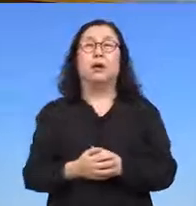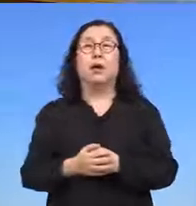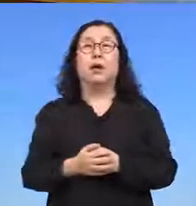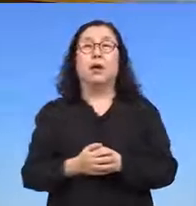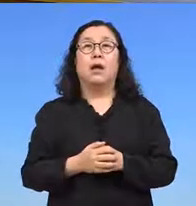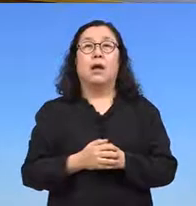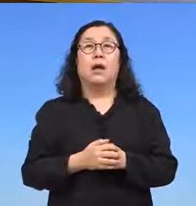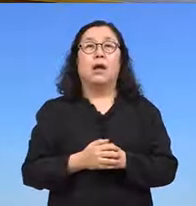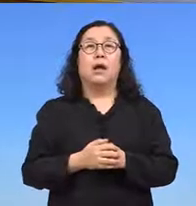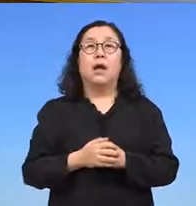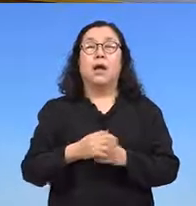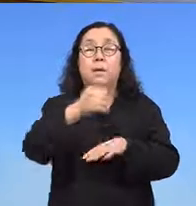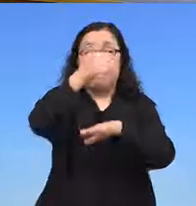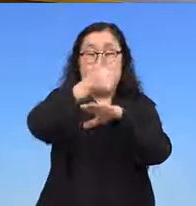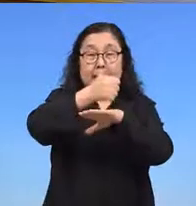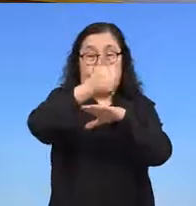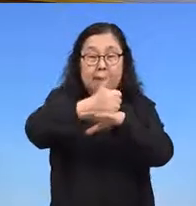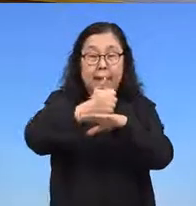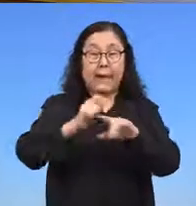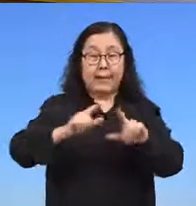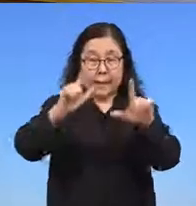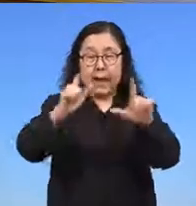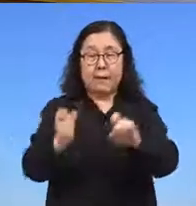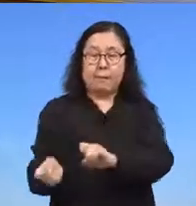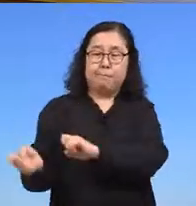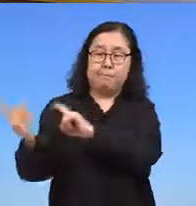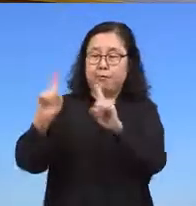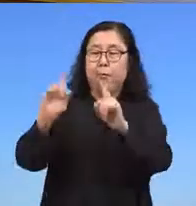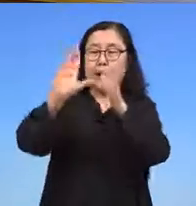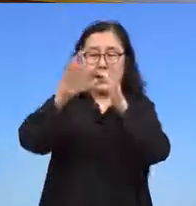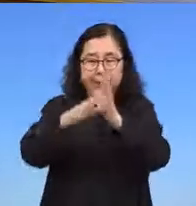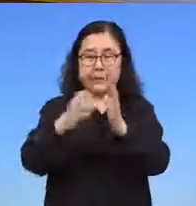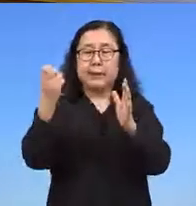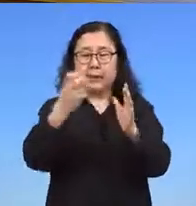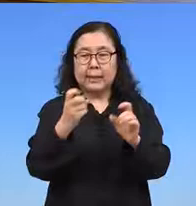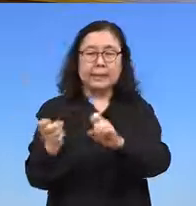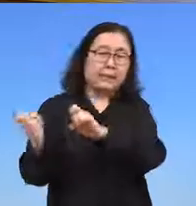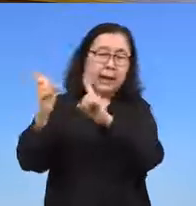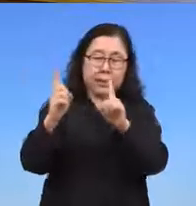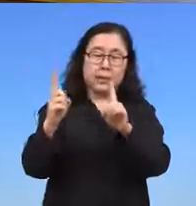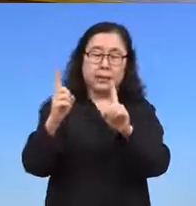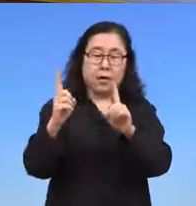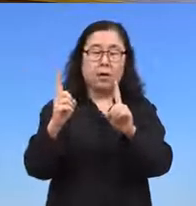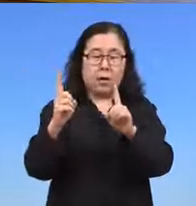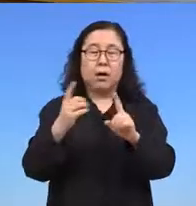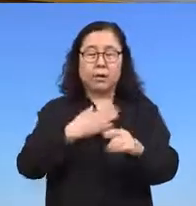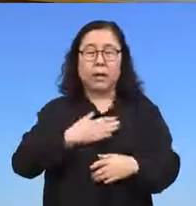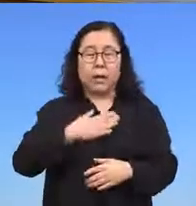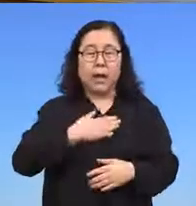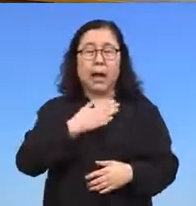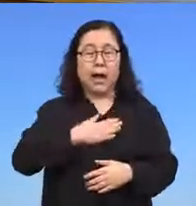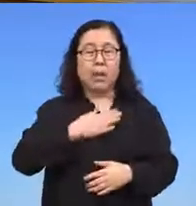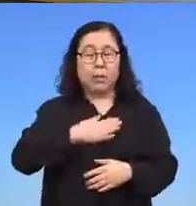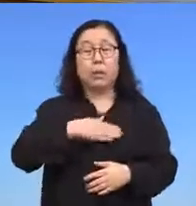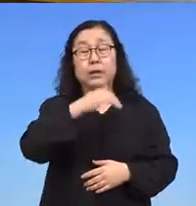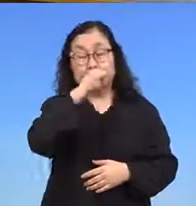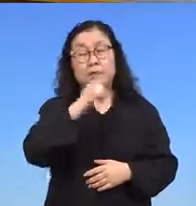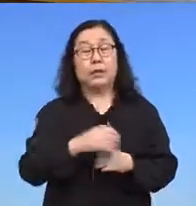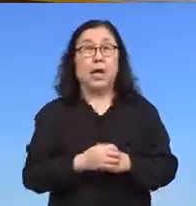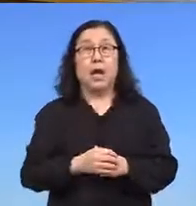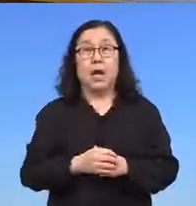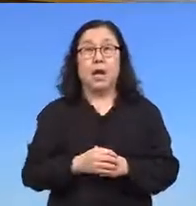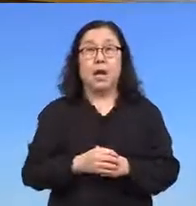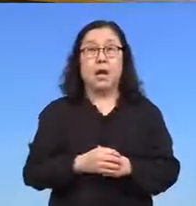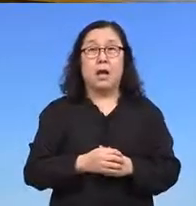머뭅니다. 24절, 마르다가 이르되 마지막 날 부활 때에는 다시 살아날 줄을 내가 아나이다. 여러분,